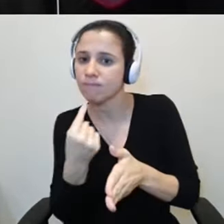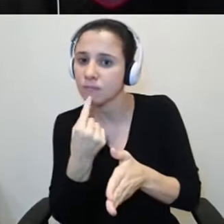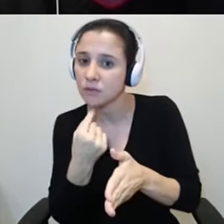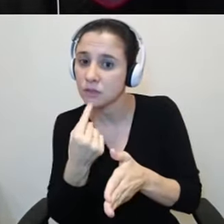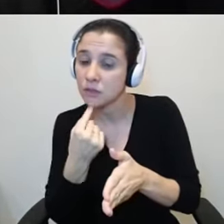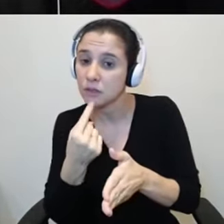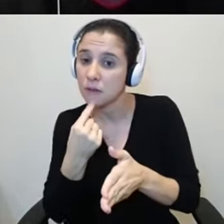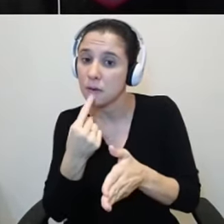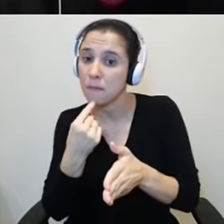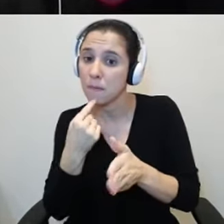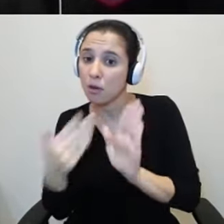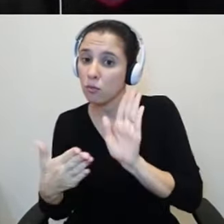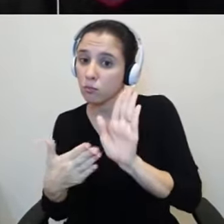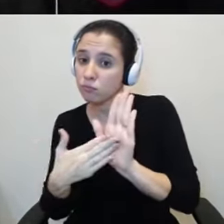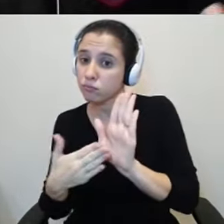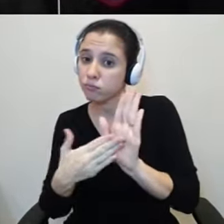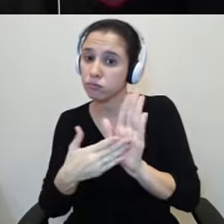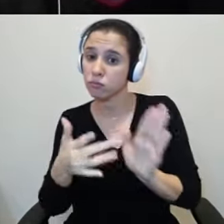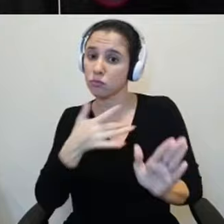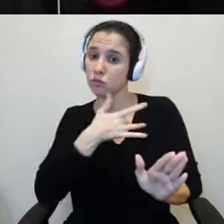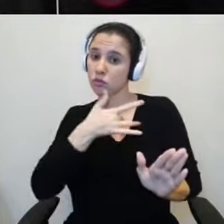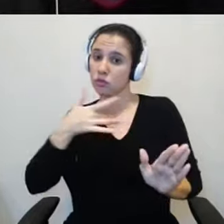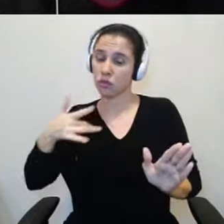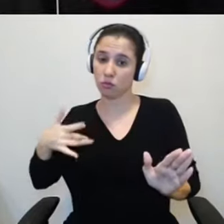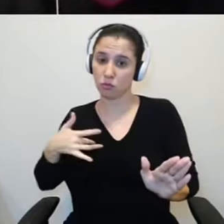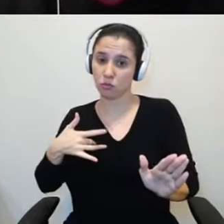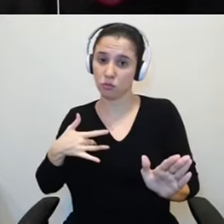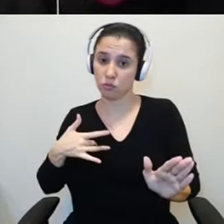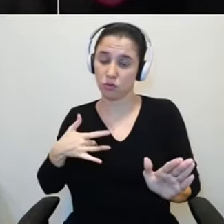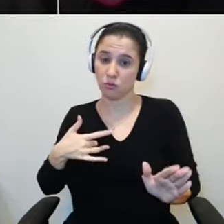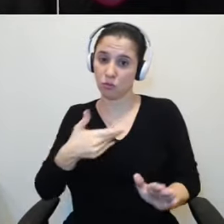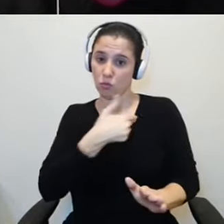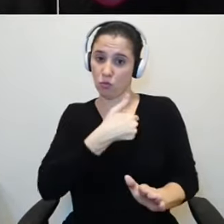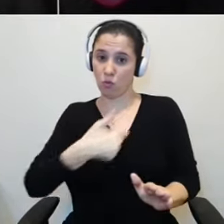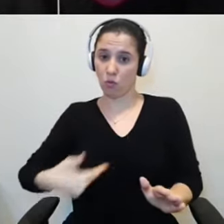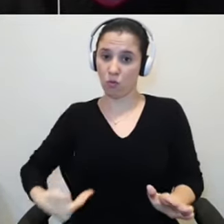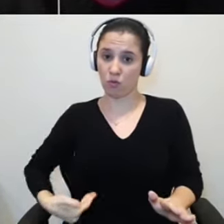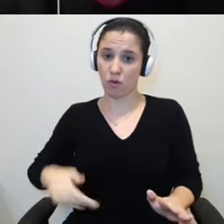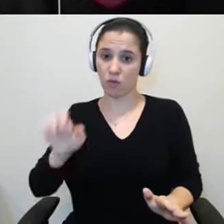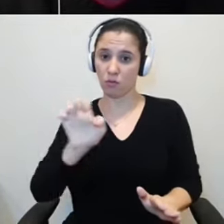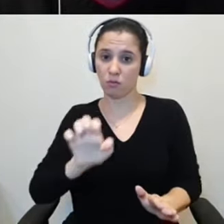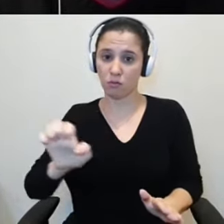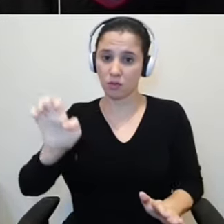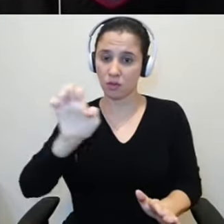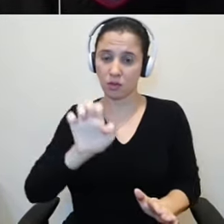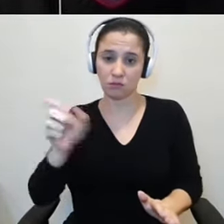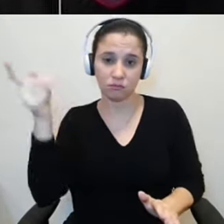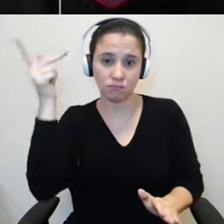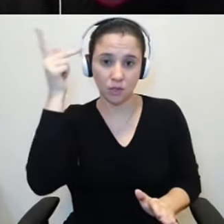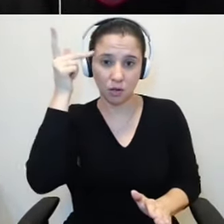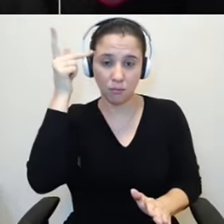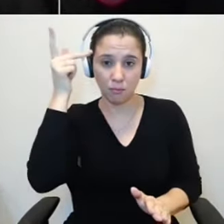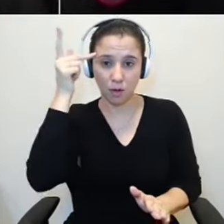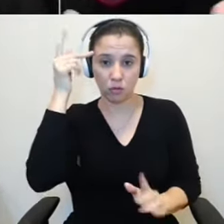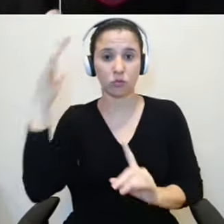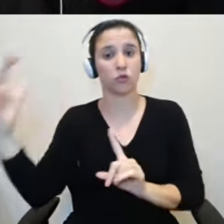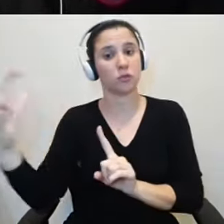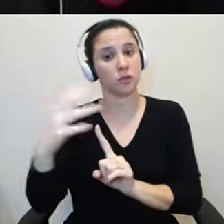pelo governo estadual. Então, isso acaba impactando demais nesse retorno presencial. Então, as atividades